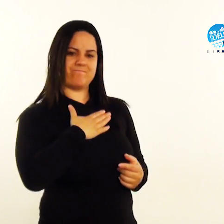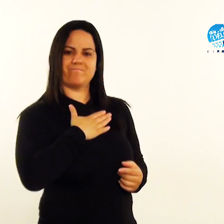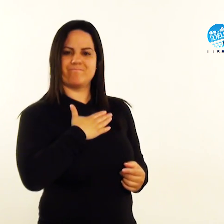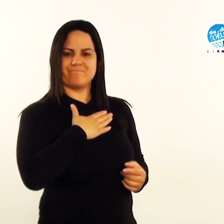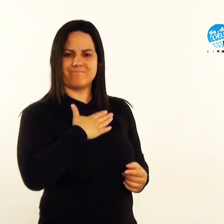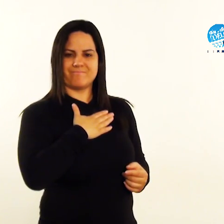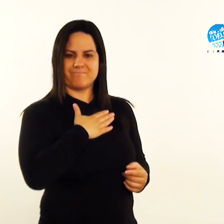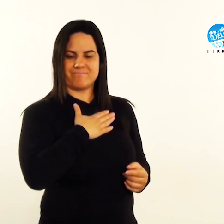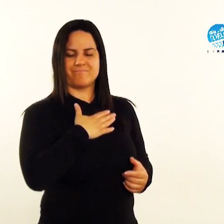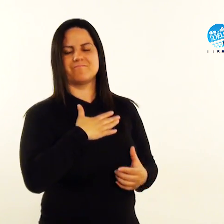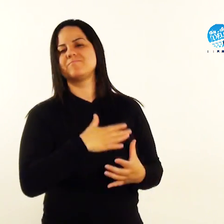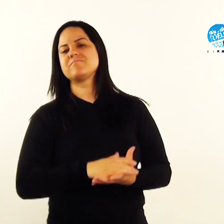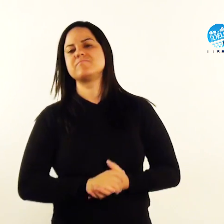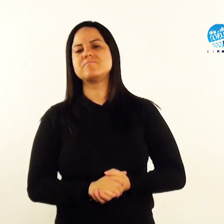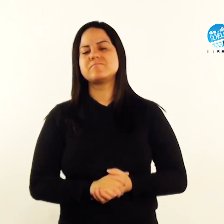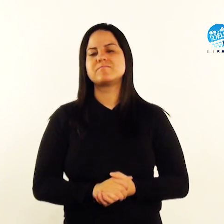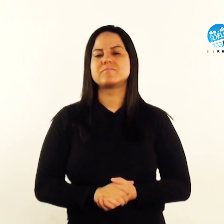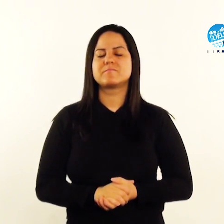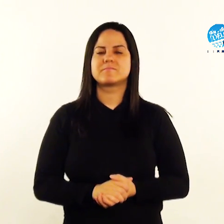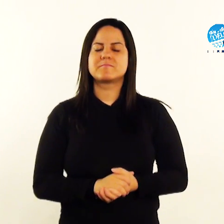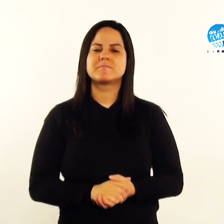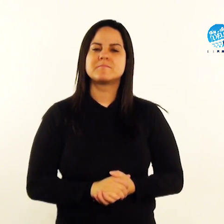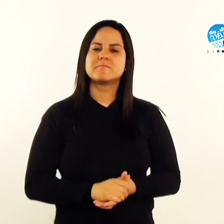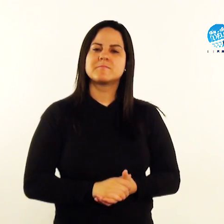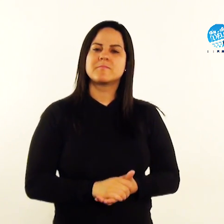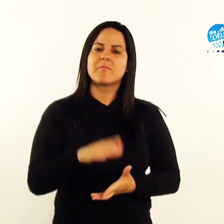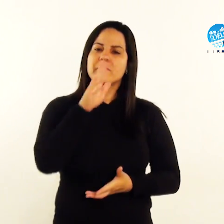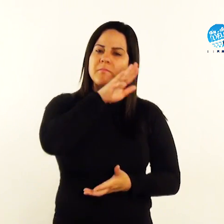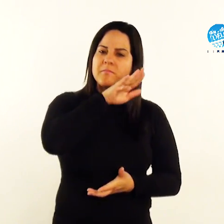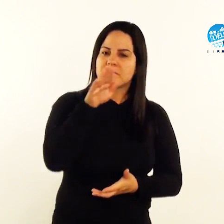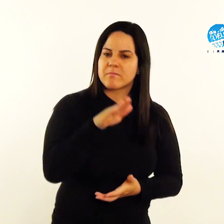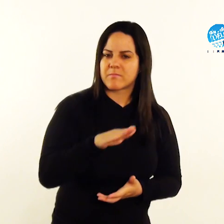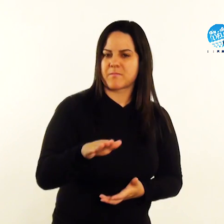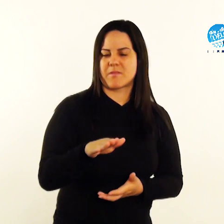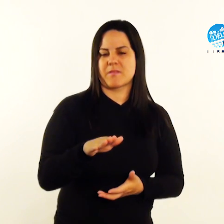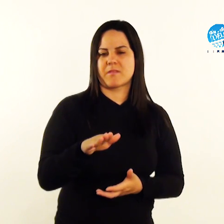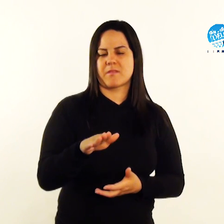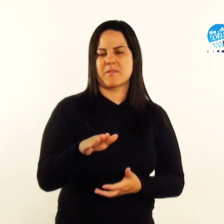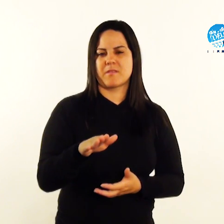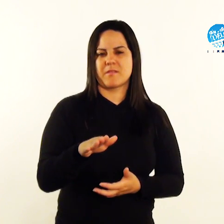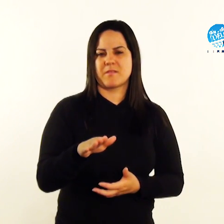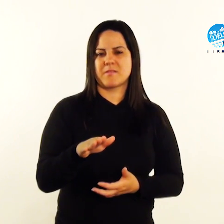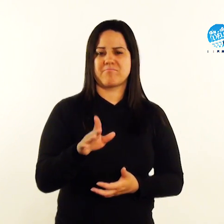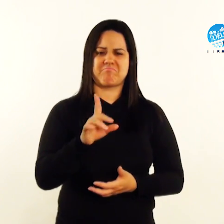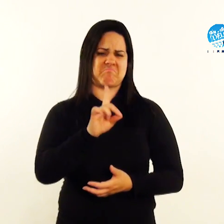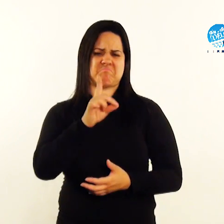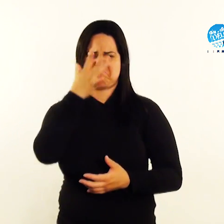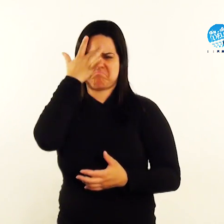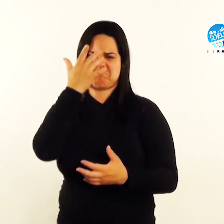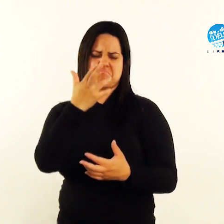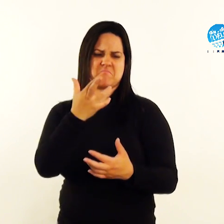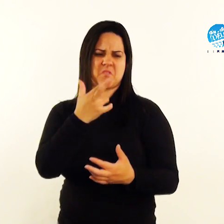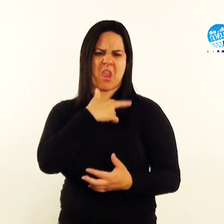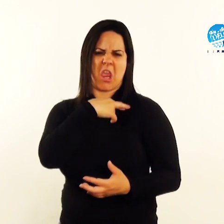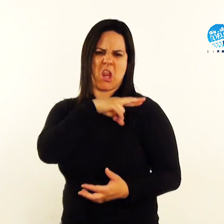É interessante que Zaqueu, muito provavelmente, não era um religioso da